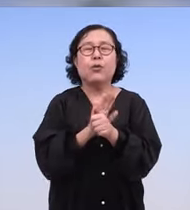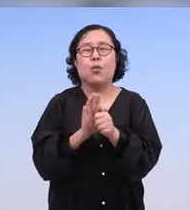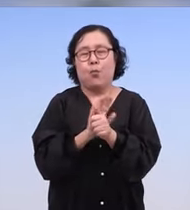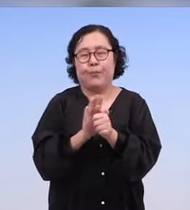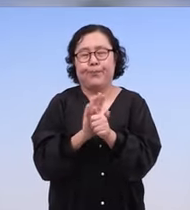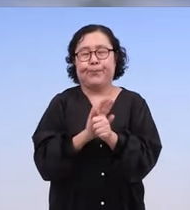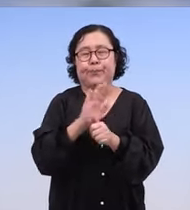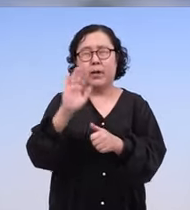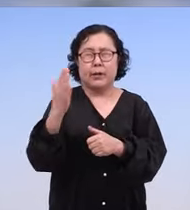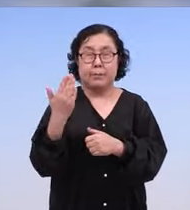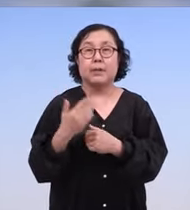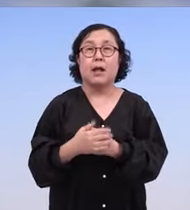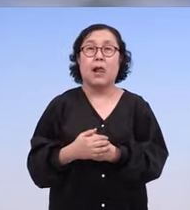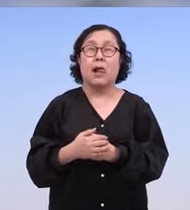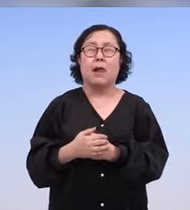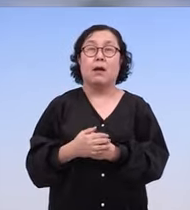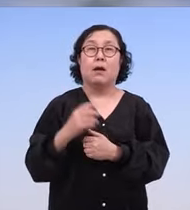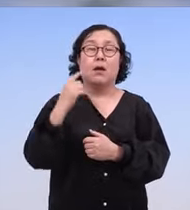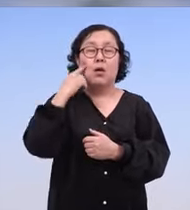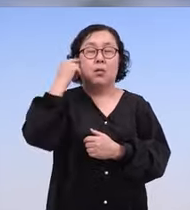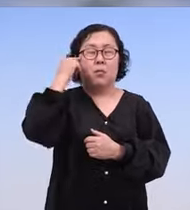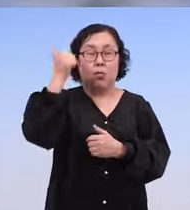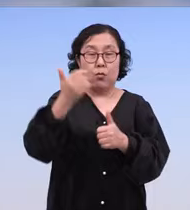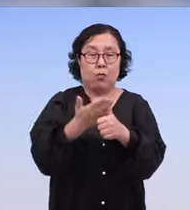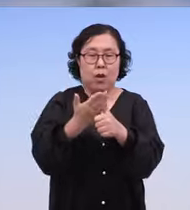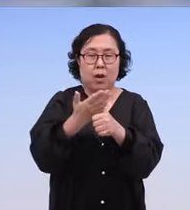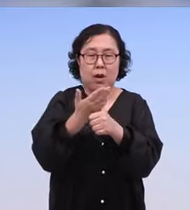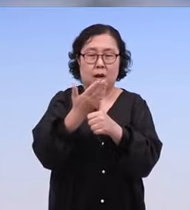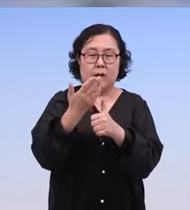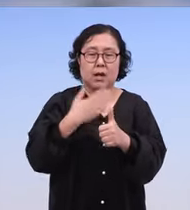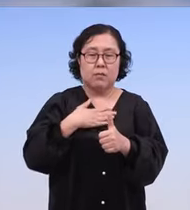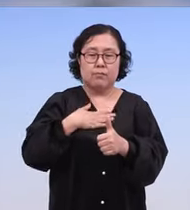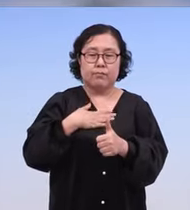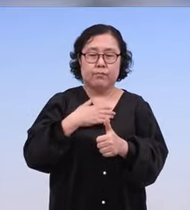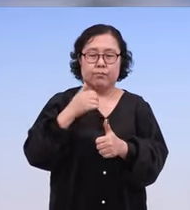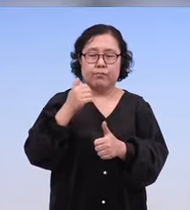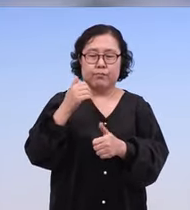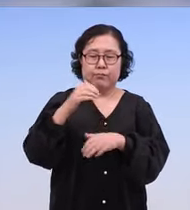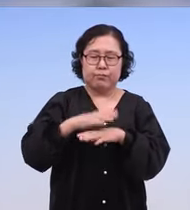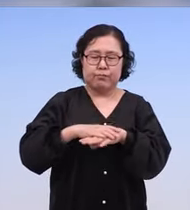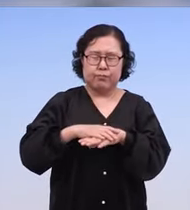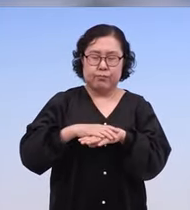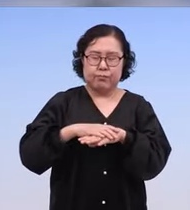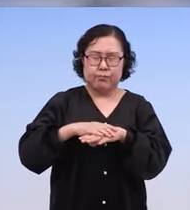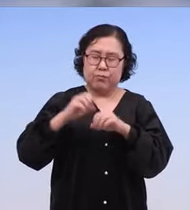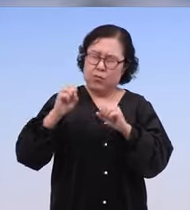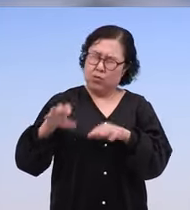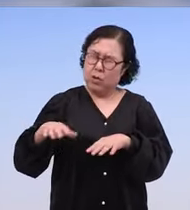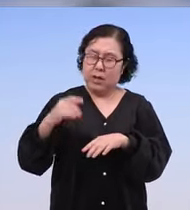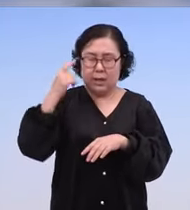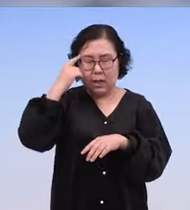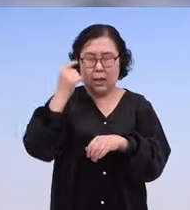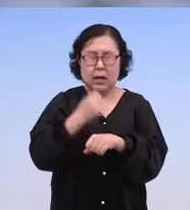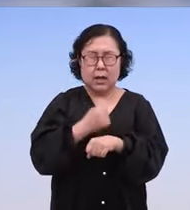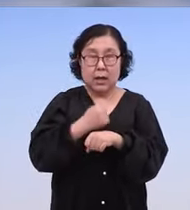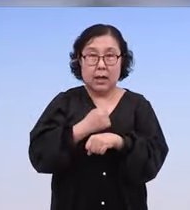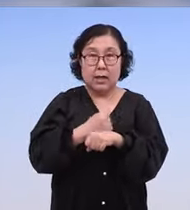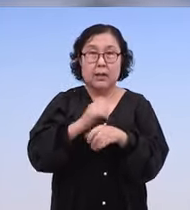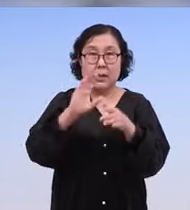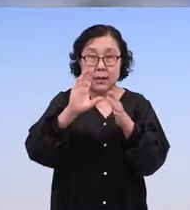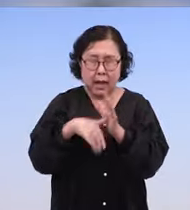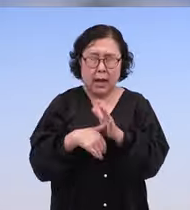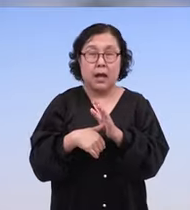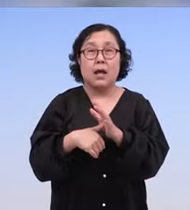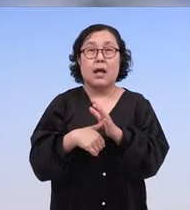거예요. 막 목회 회의가 오고 도대체 이게 뭔가 하는 이런 자리에 빠져 있을 때